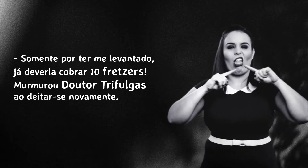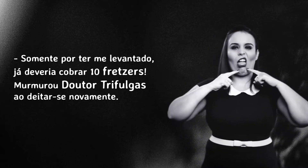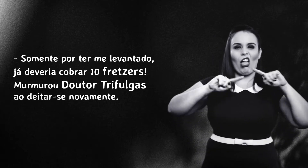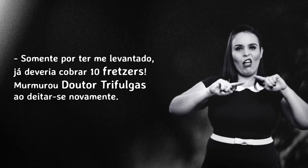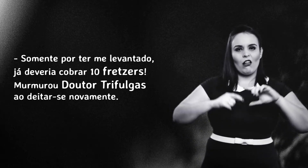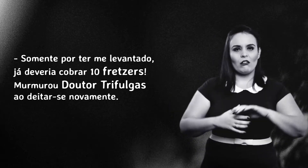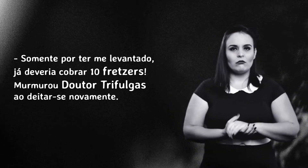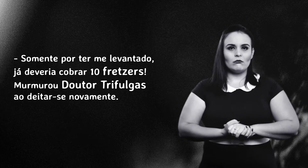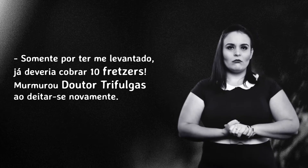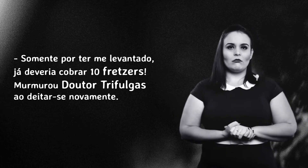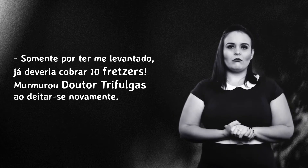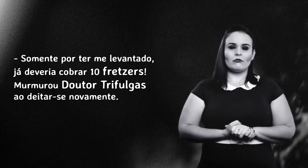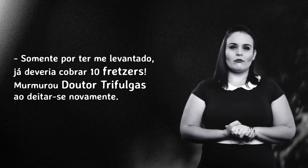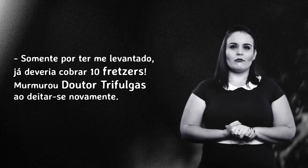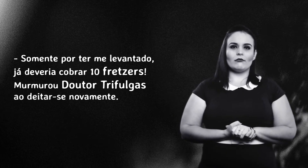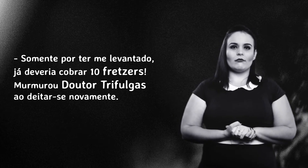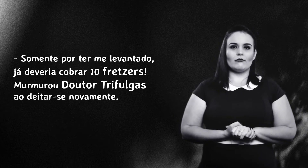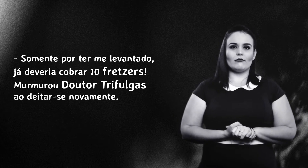Trifulgas ao deitar-se novamente.